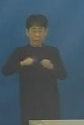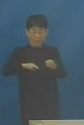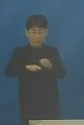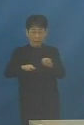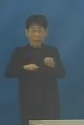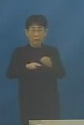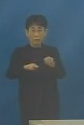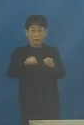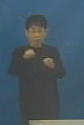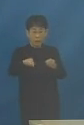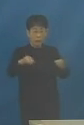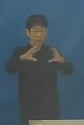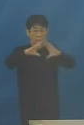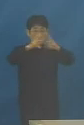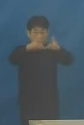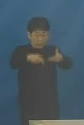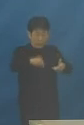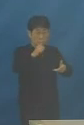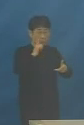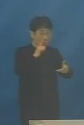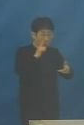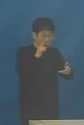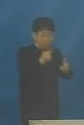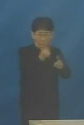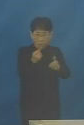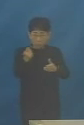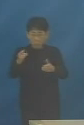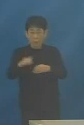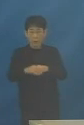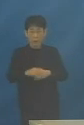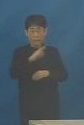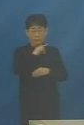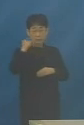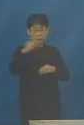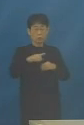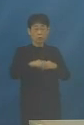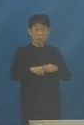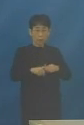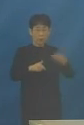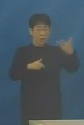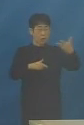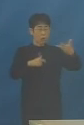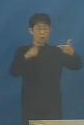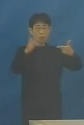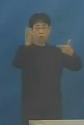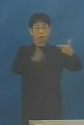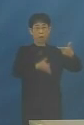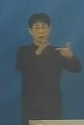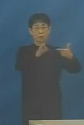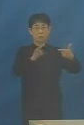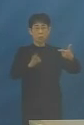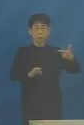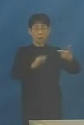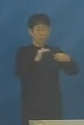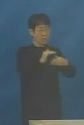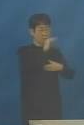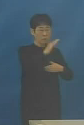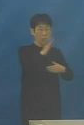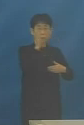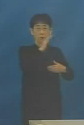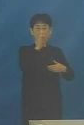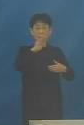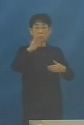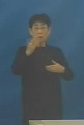されはず寝ていますまだイギリスでも10月で6%とかそんなパーセンテージは高い食わないようです